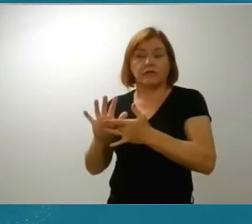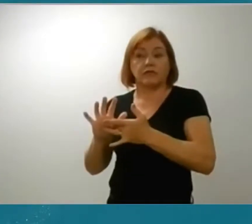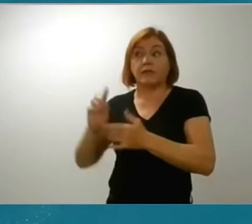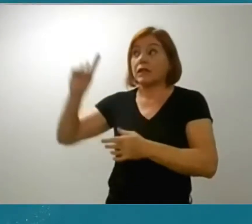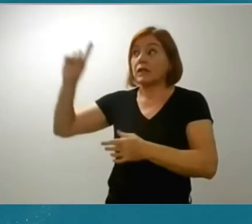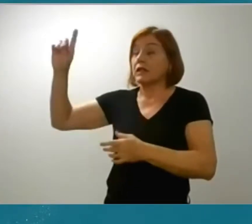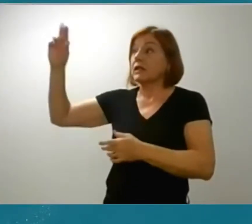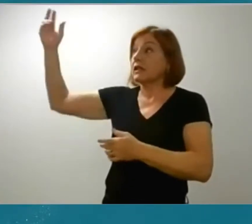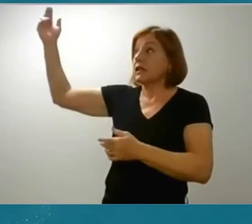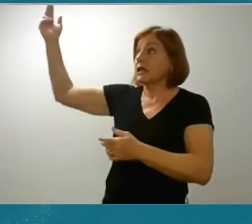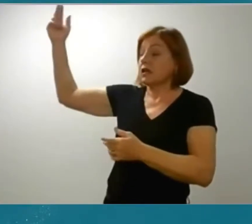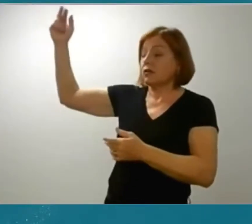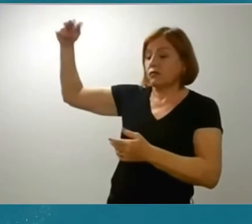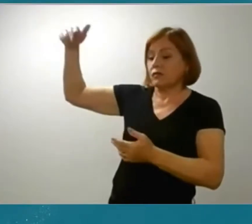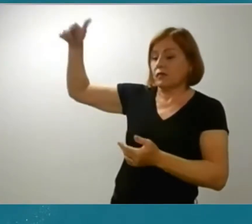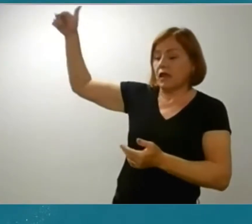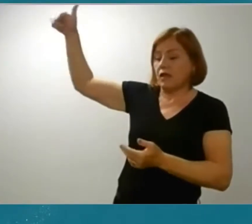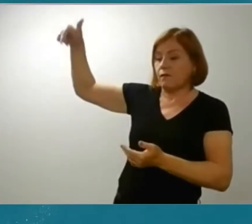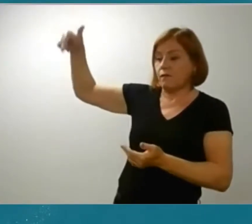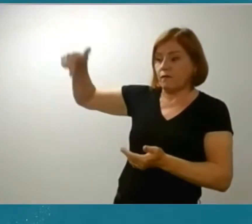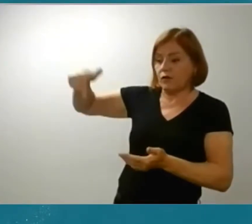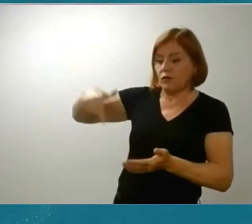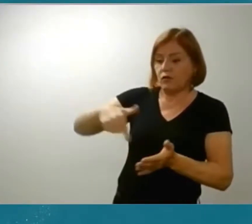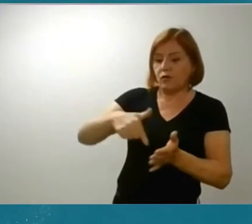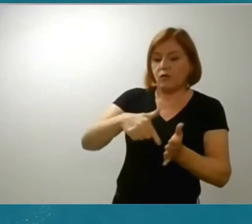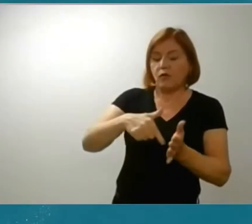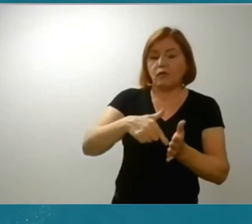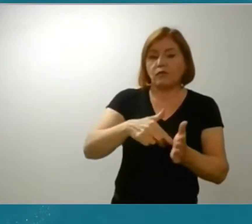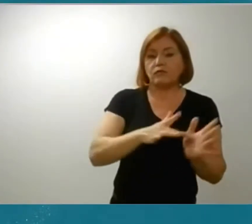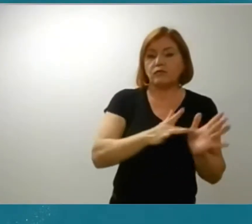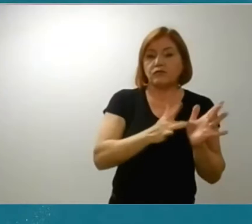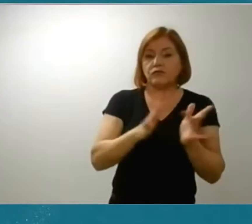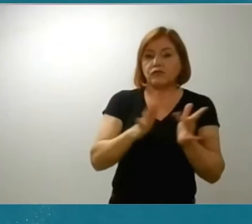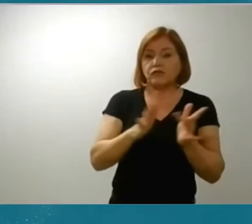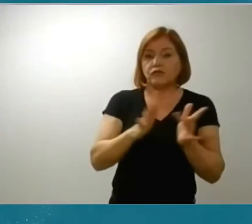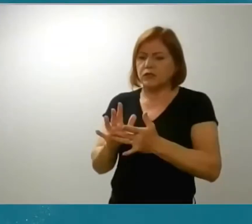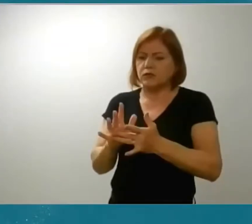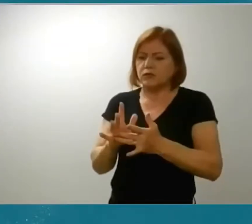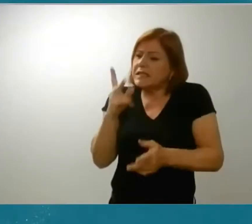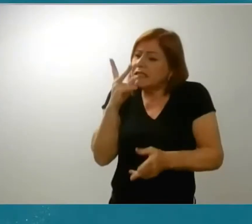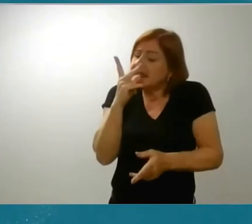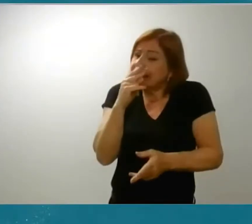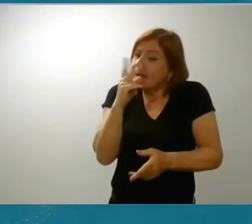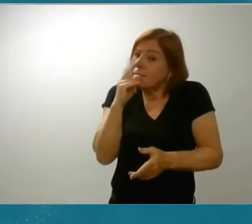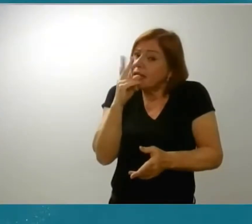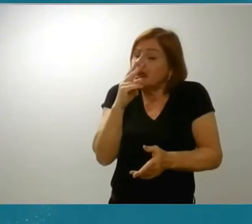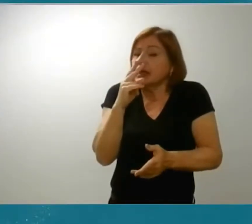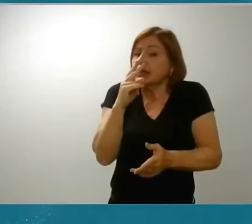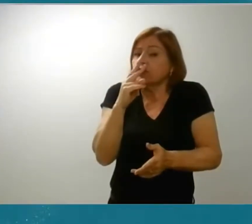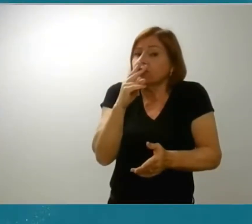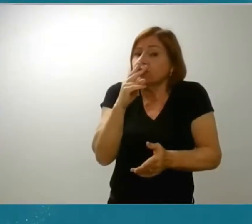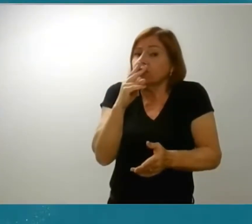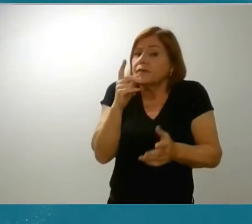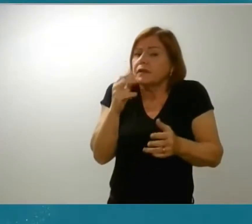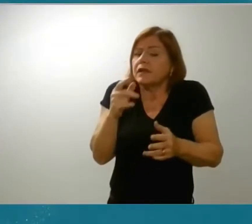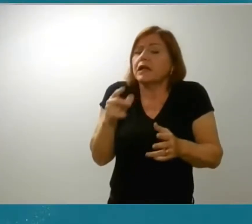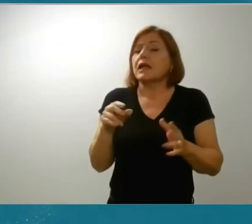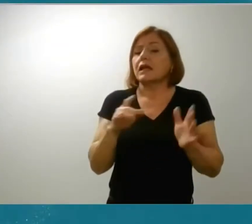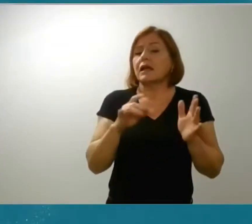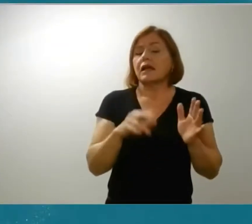carne pecaminosa, só a semelhança. Por isso que eu mostrei aquele gráfico ainda na semana